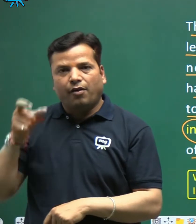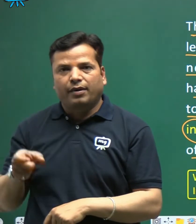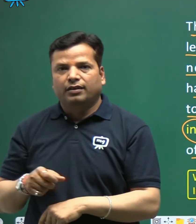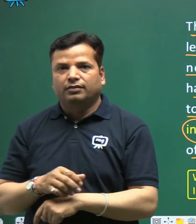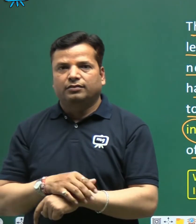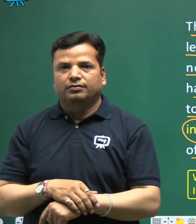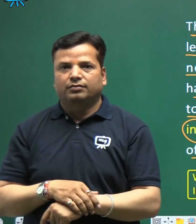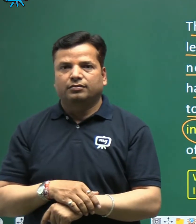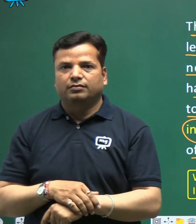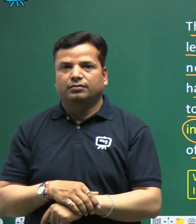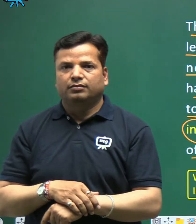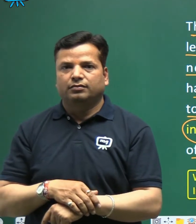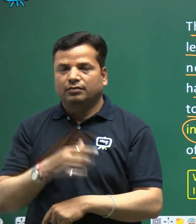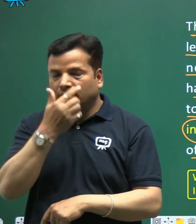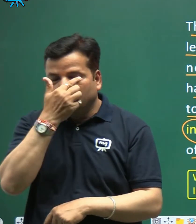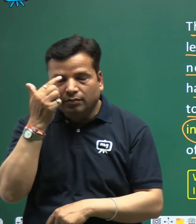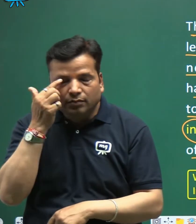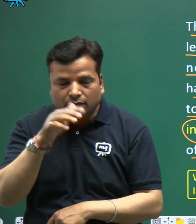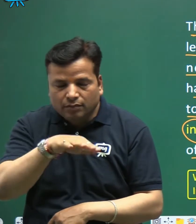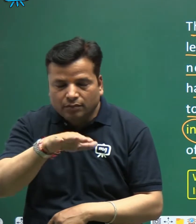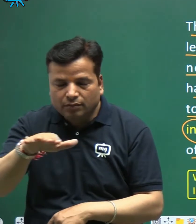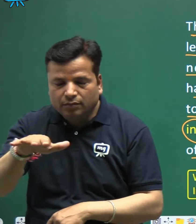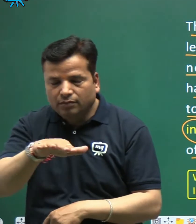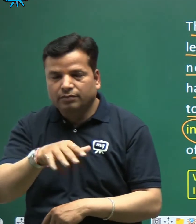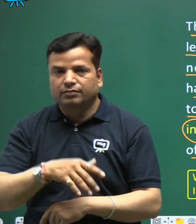blind, अंधा,